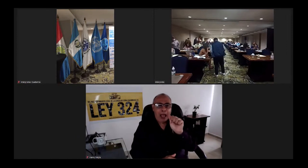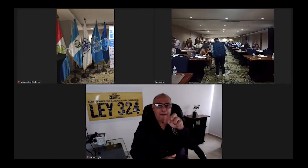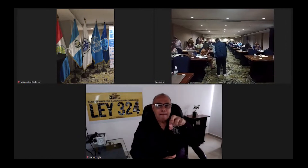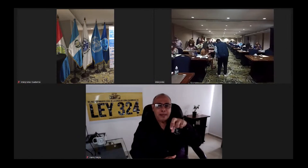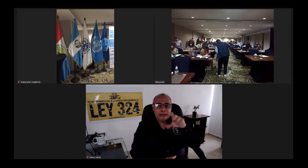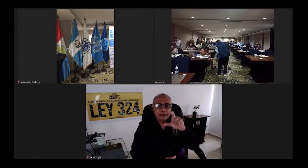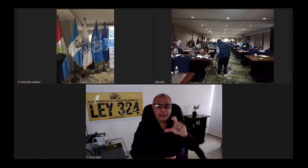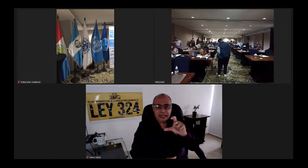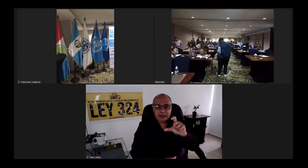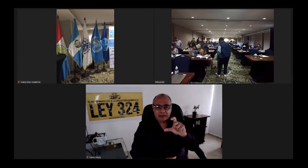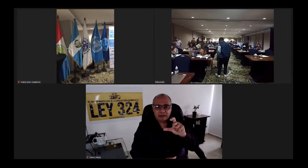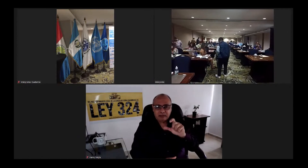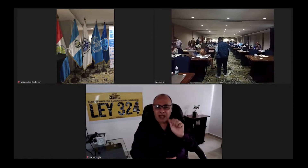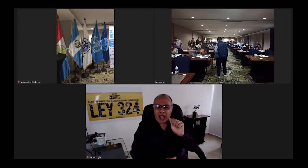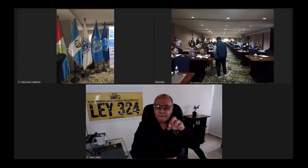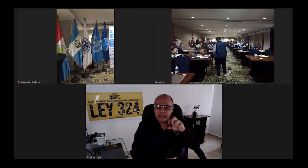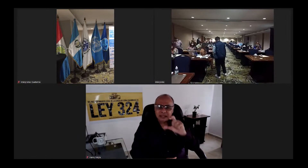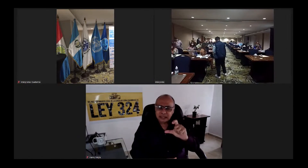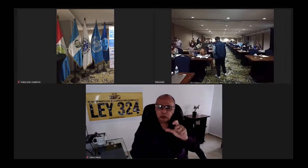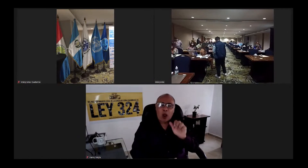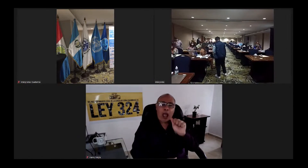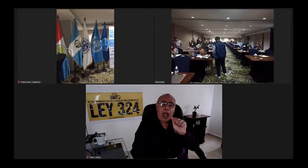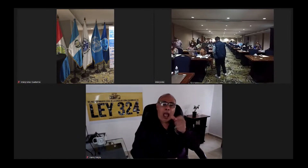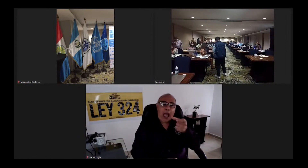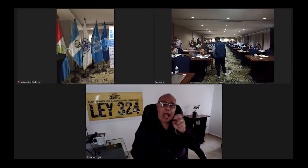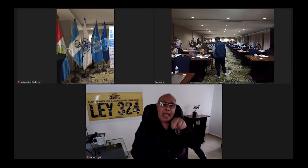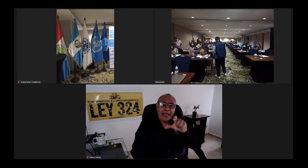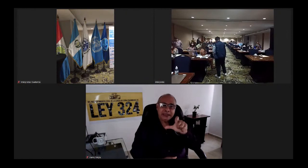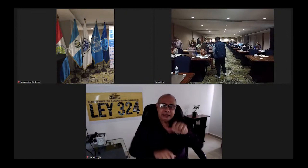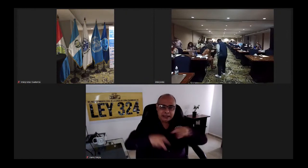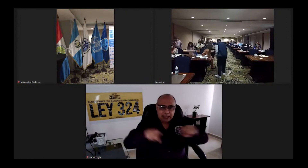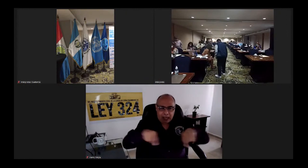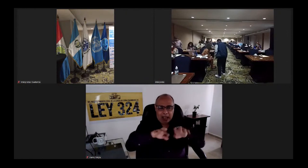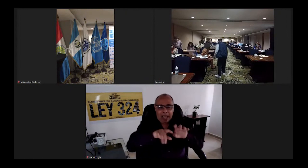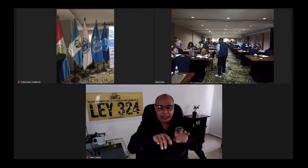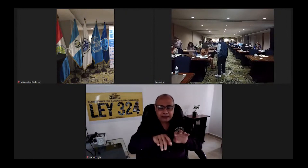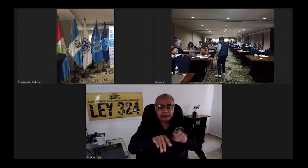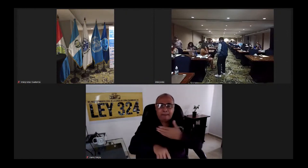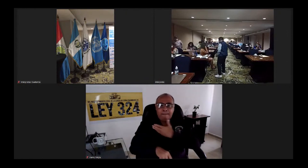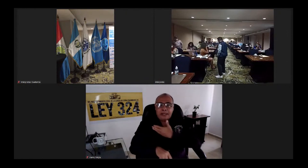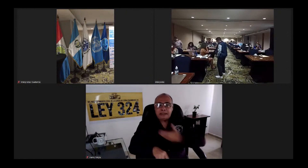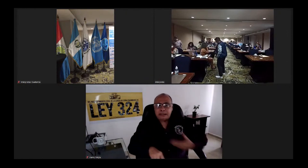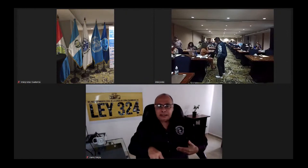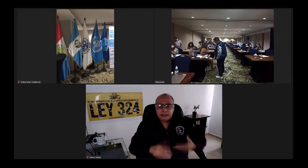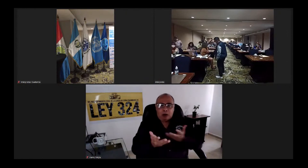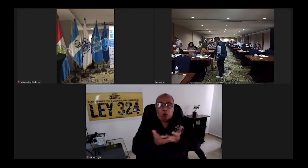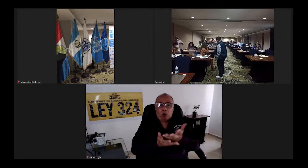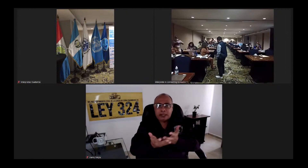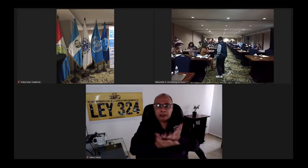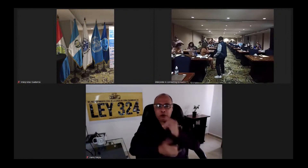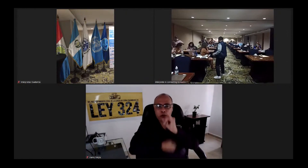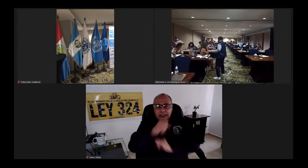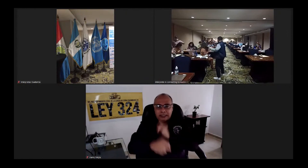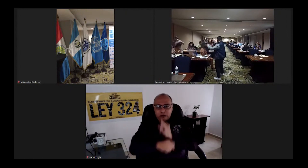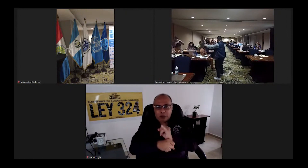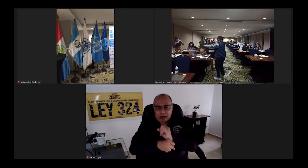en Paraguay, y se ha hecho esta implementación gracias a APC, que es la Agencia Presidencial para la